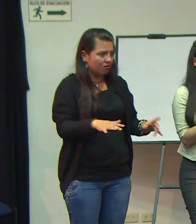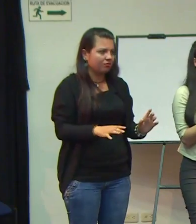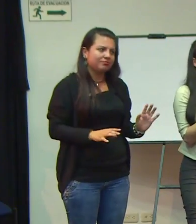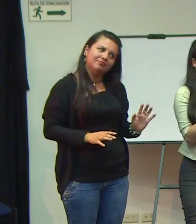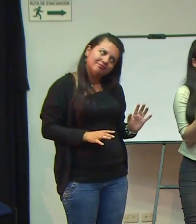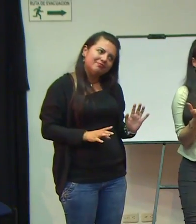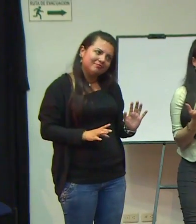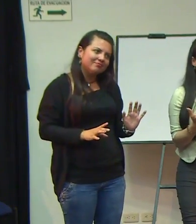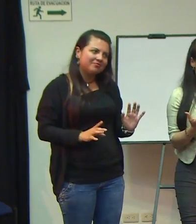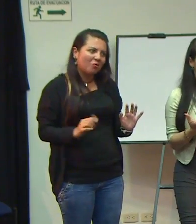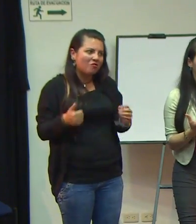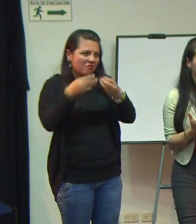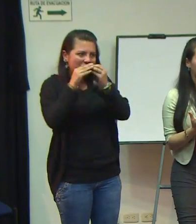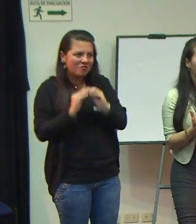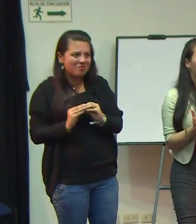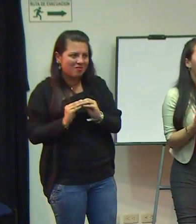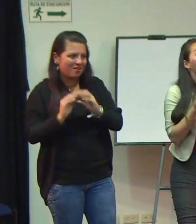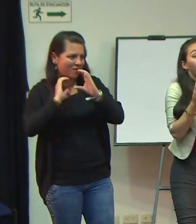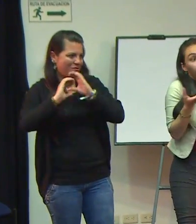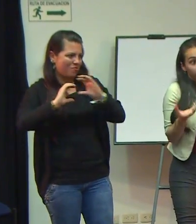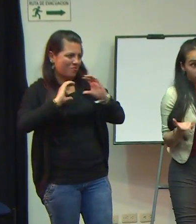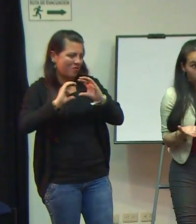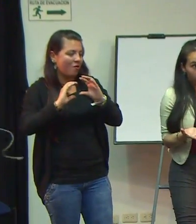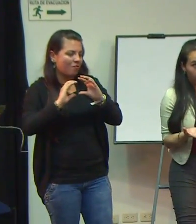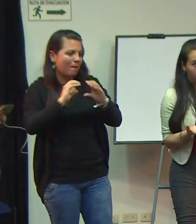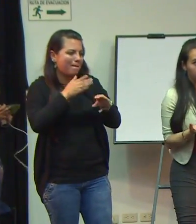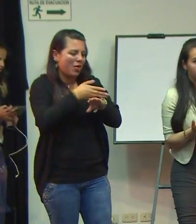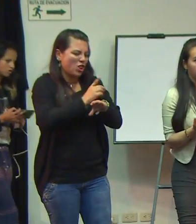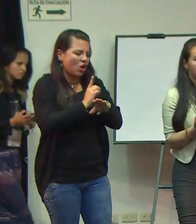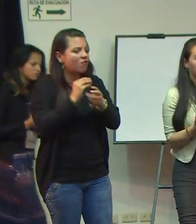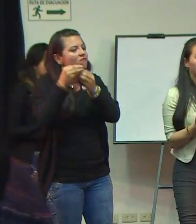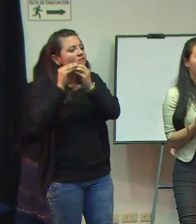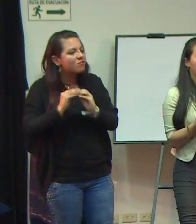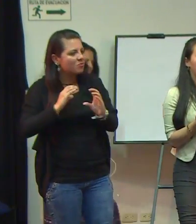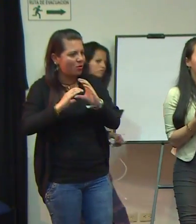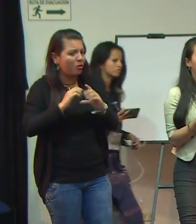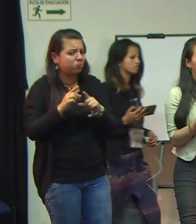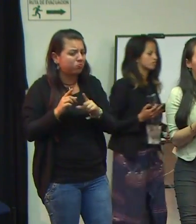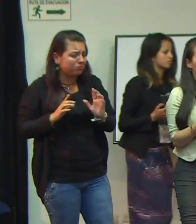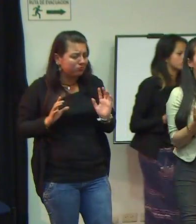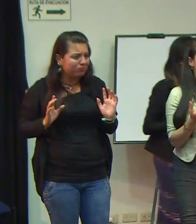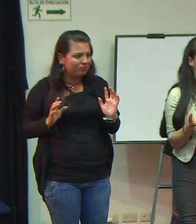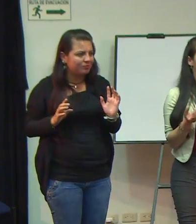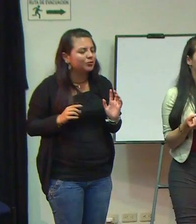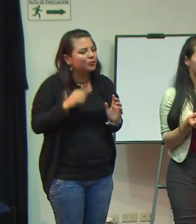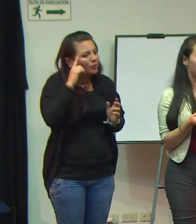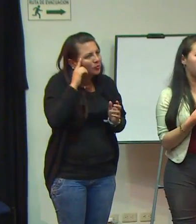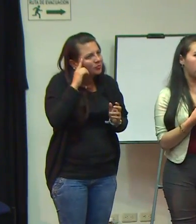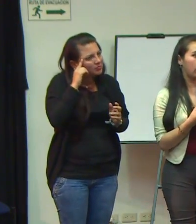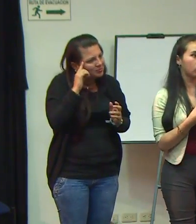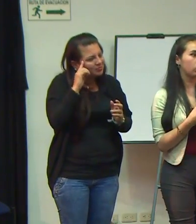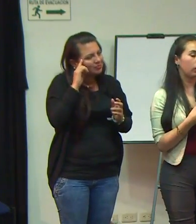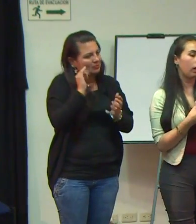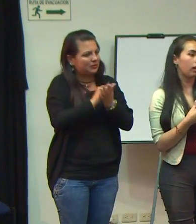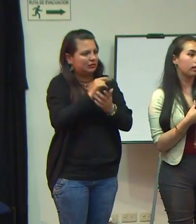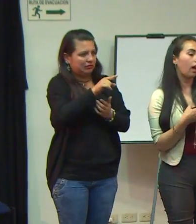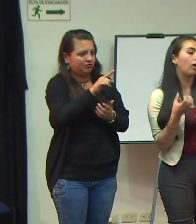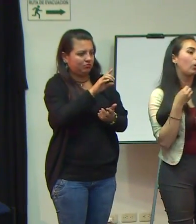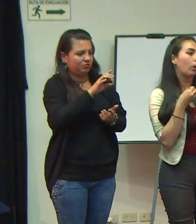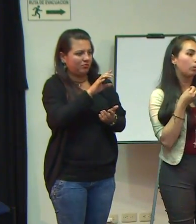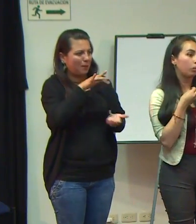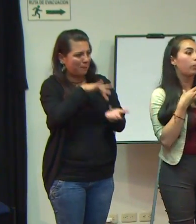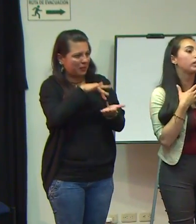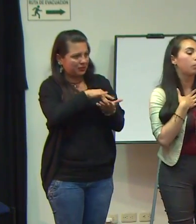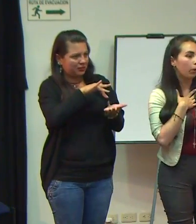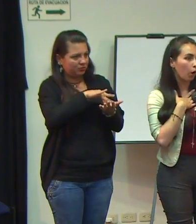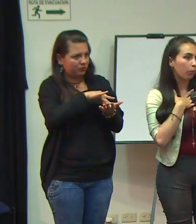muchos más medios de comunicación o formas de comunicación. Entonces, yo considero que la participación es